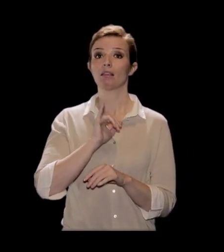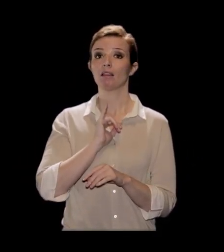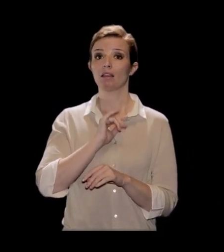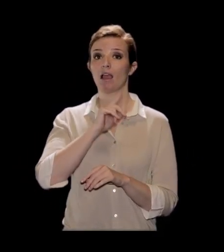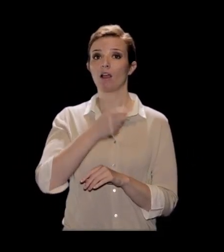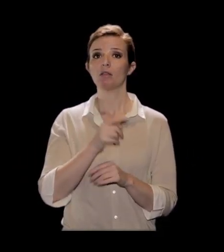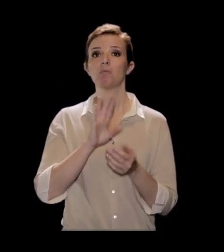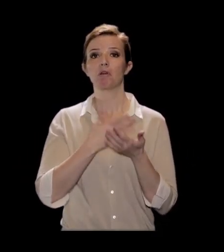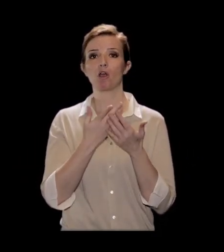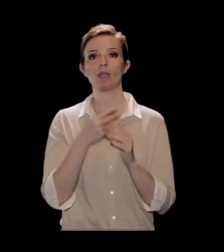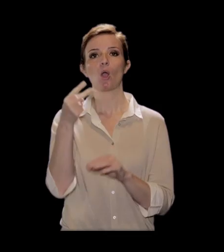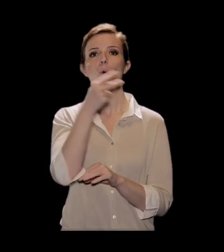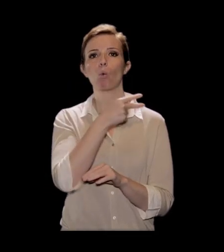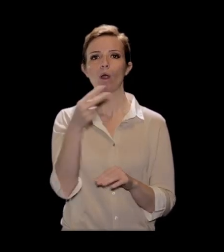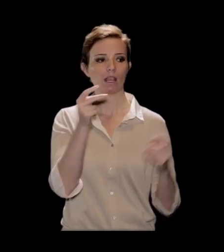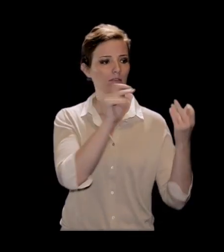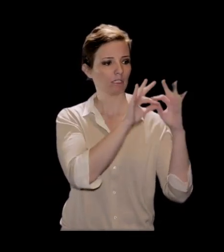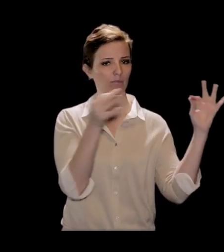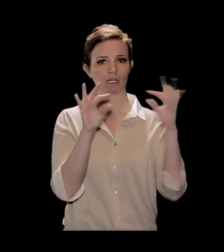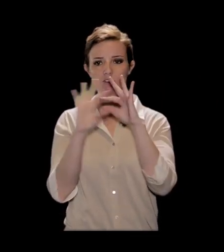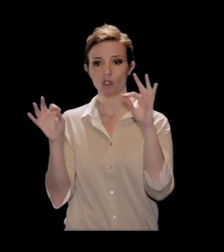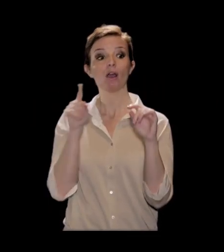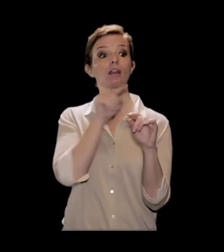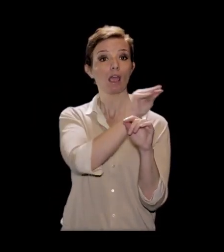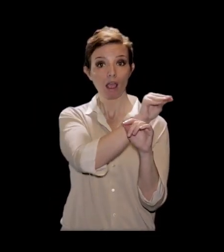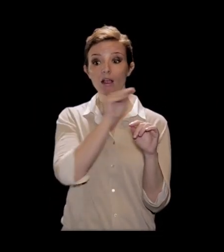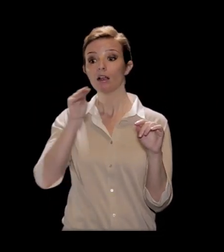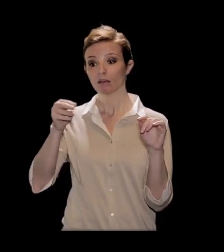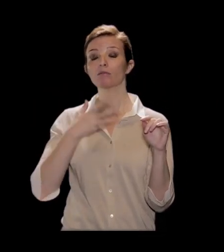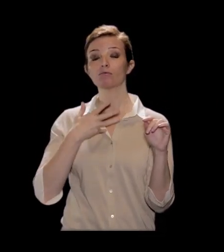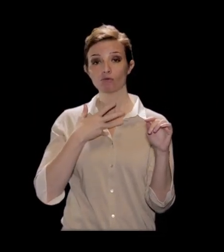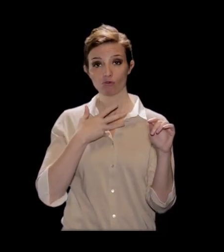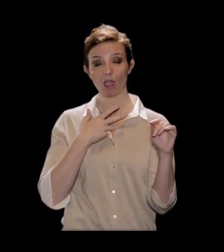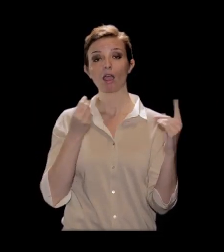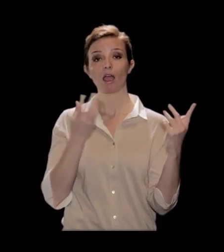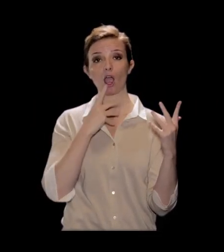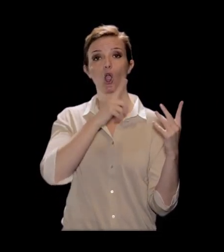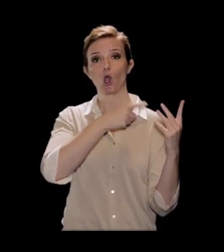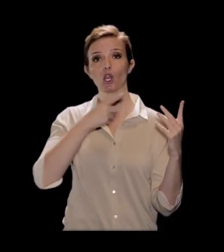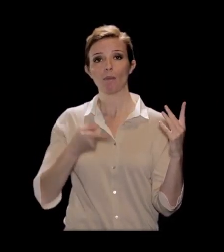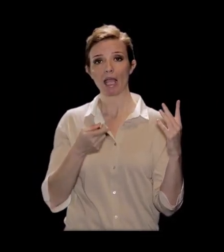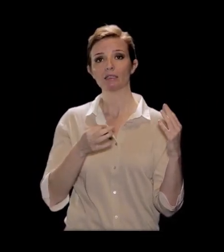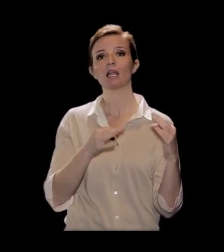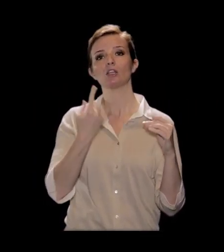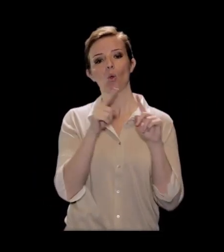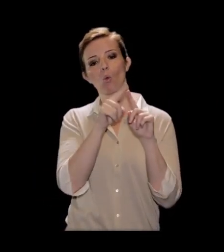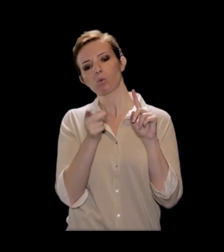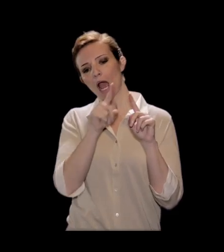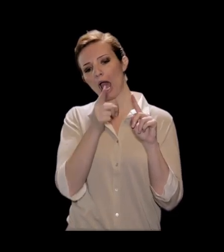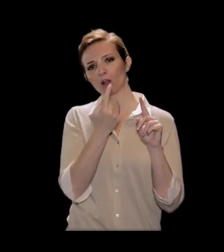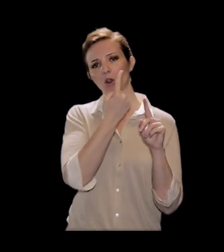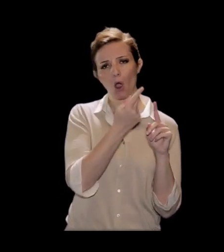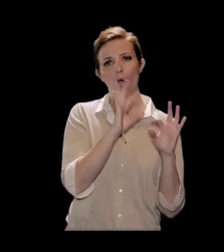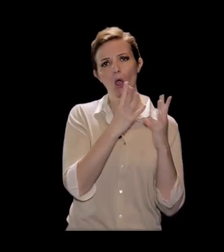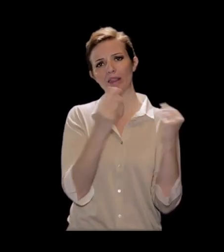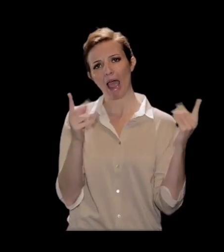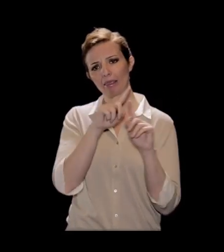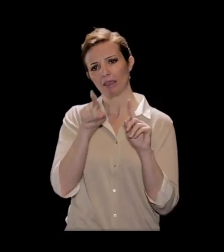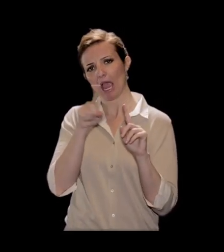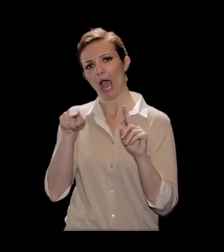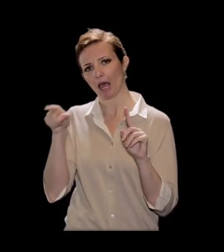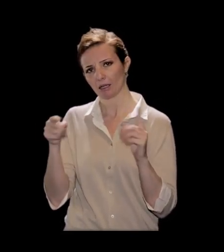espressioni che contengono funzioni goniometriche di una o più archi ed è verificata l'identità